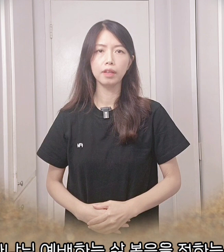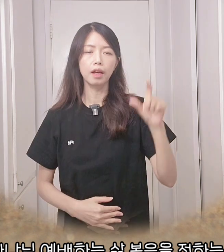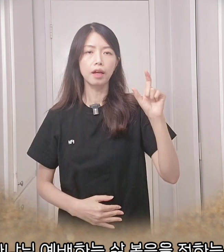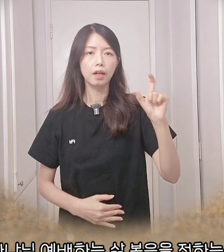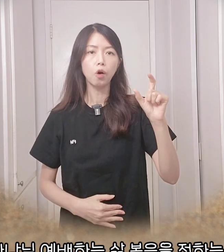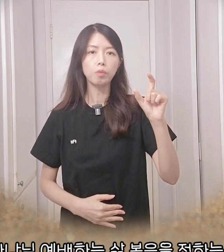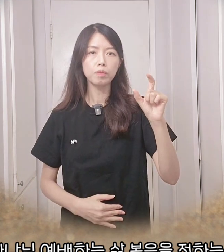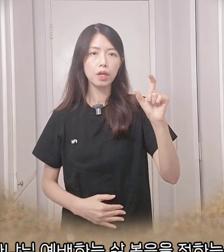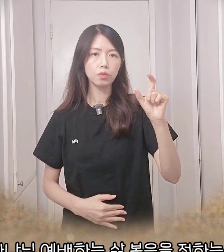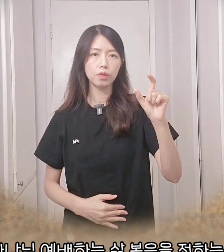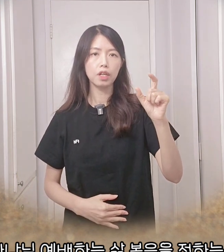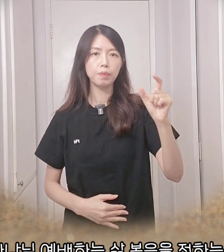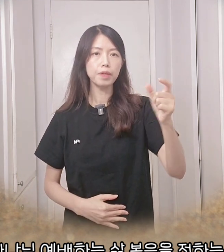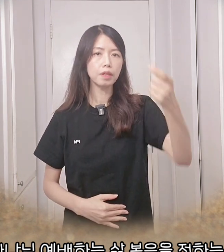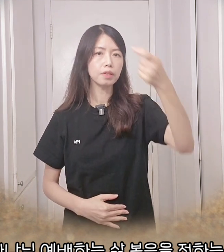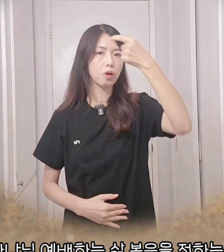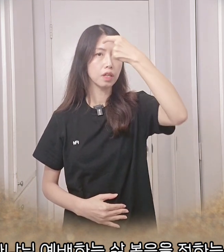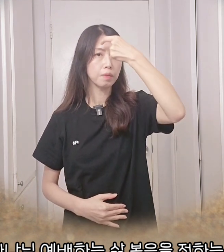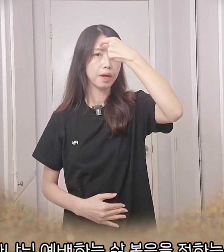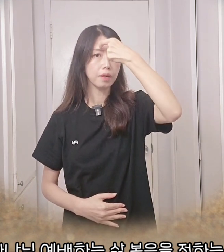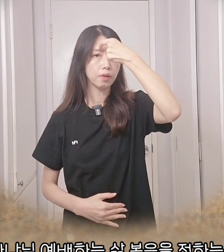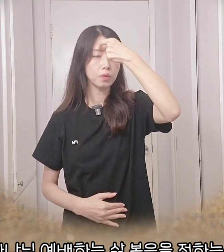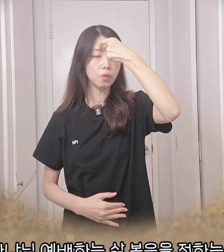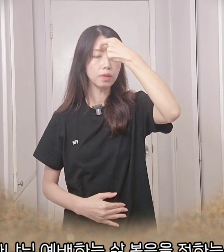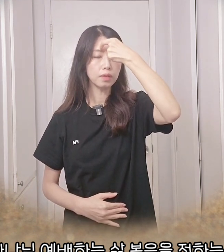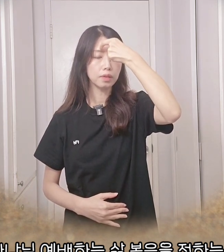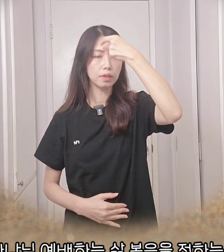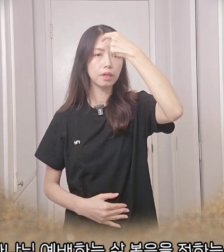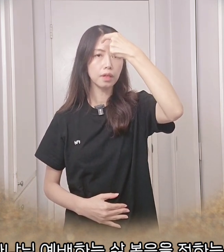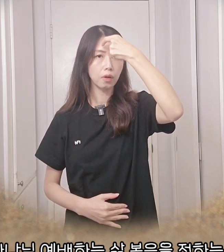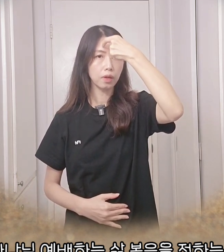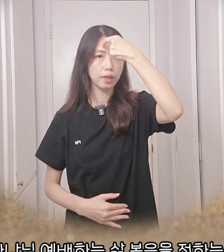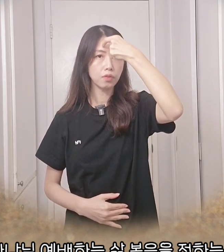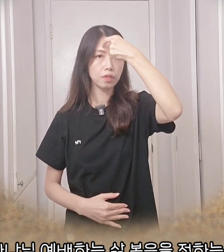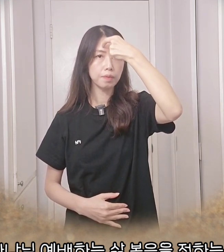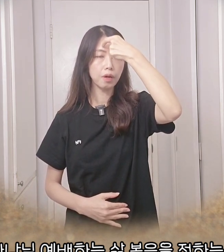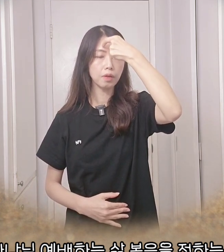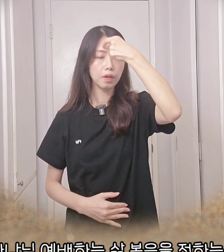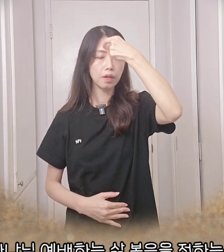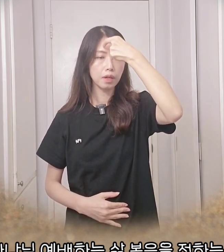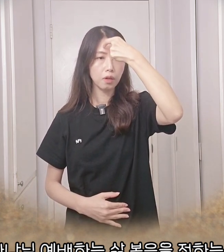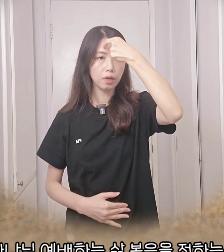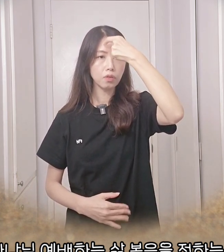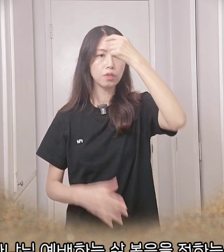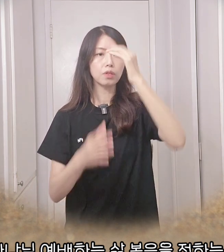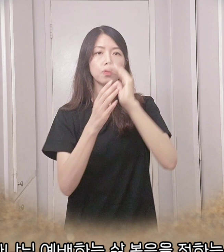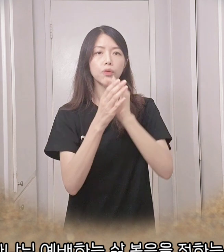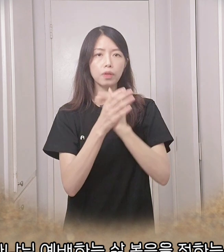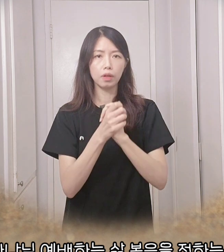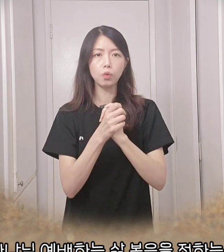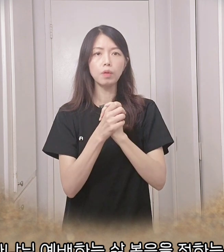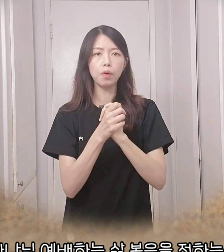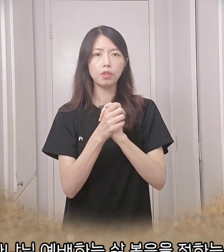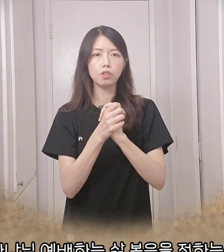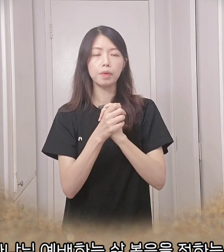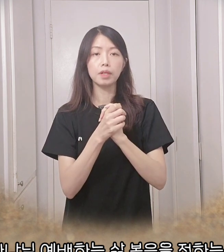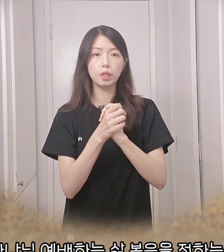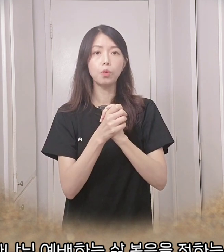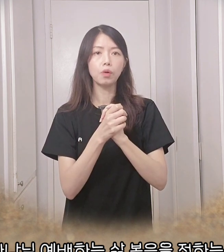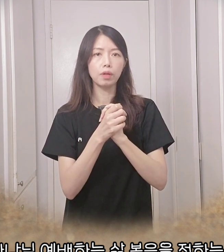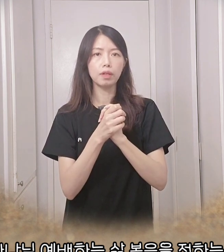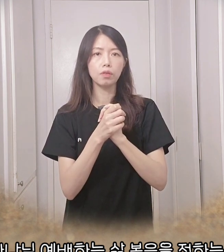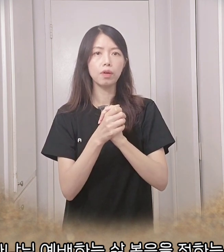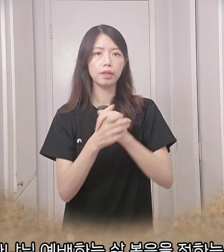뜻의 수어는 검지하고 종지를 펴셔서 이마에 이렇게 손끝을 이렇게 대주시면 이렇게 해주시고 이렇게 손을